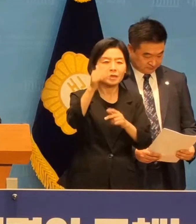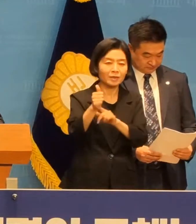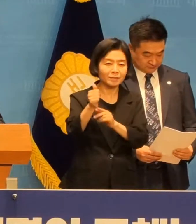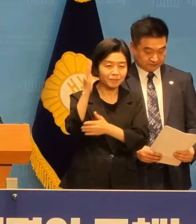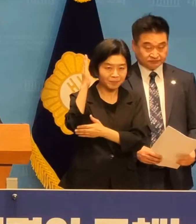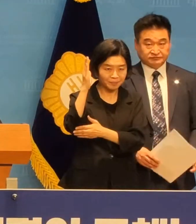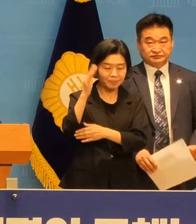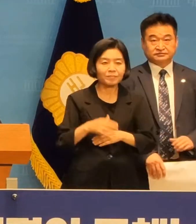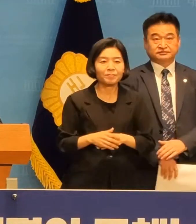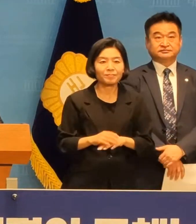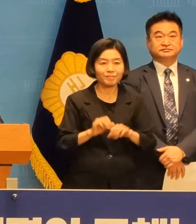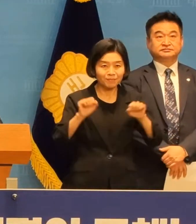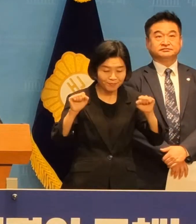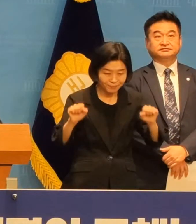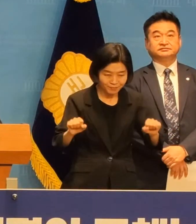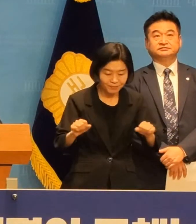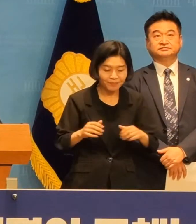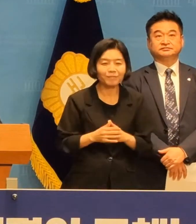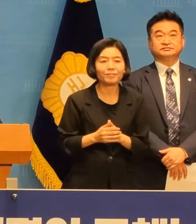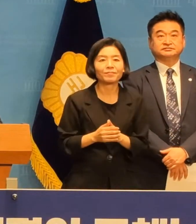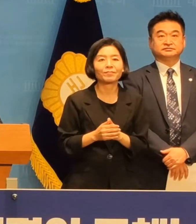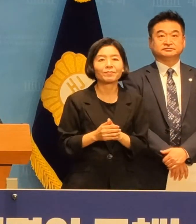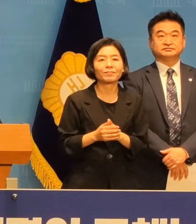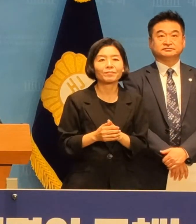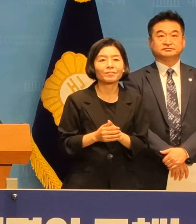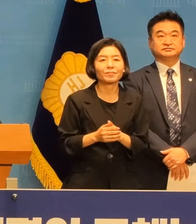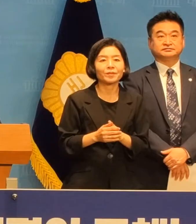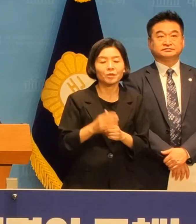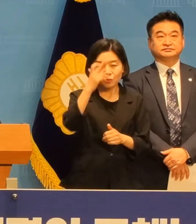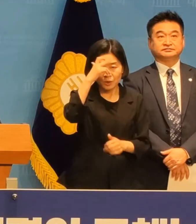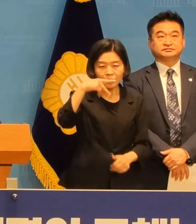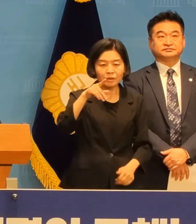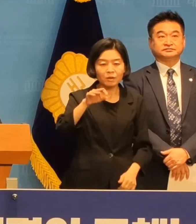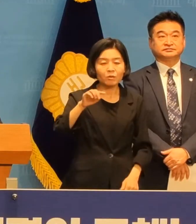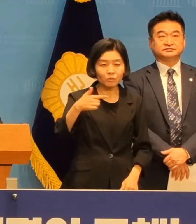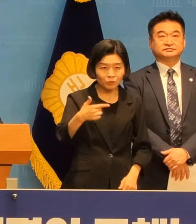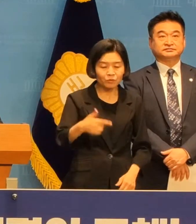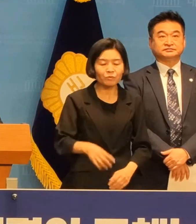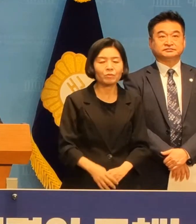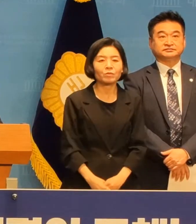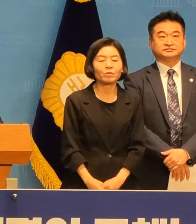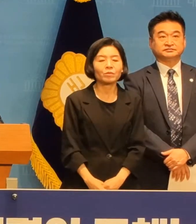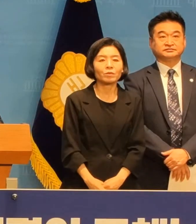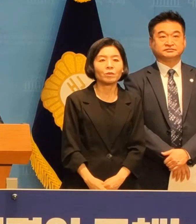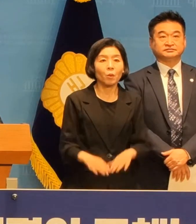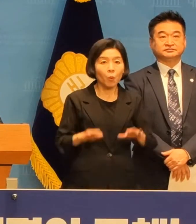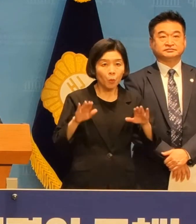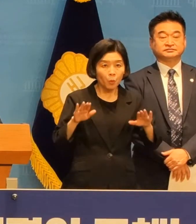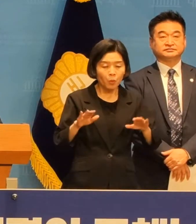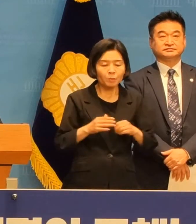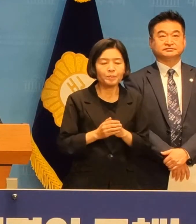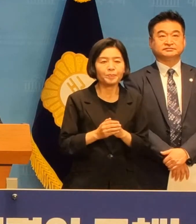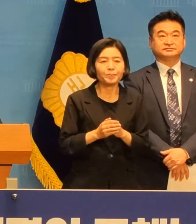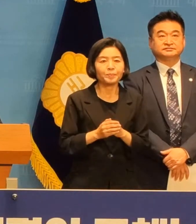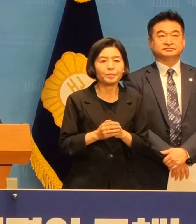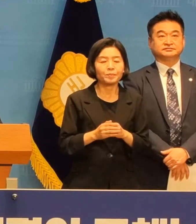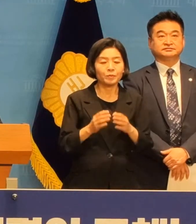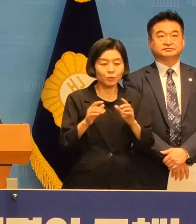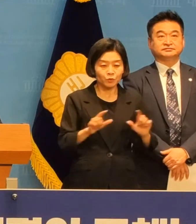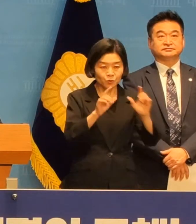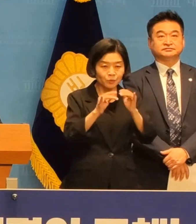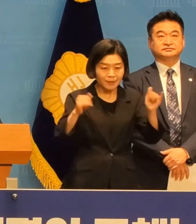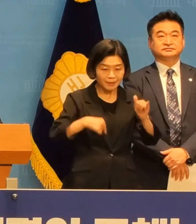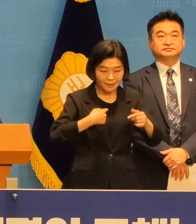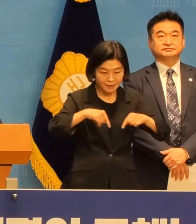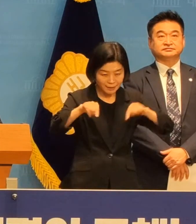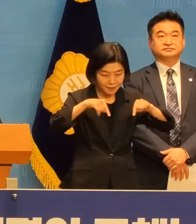네, 안녕하십니까. 원주시 주민자치협의회 협의회장을 맡고 있는 최성호입니다. 저는 주민자치